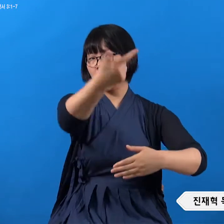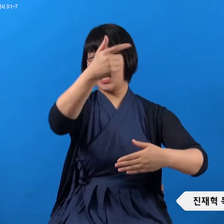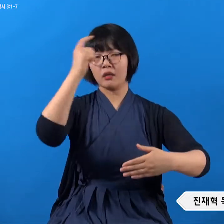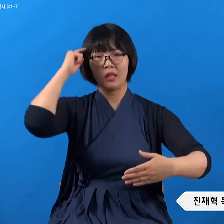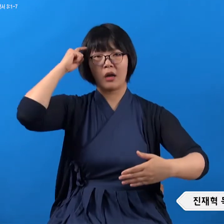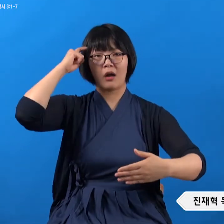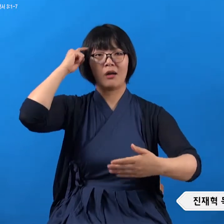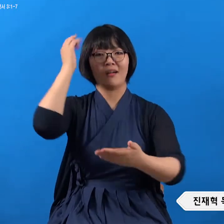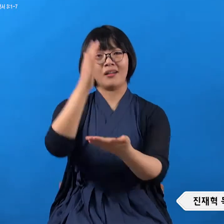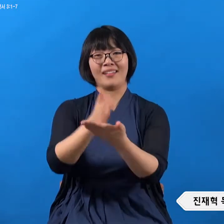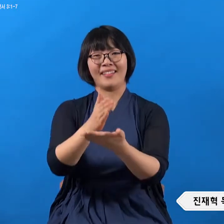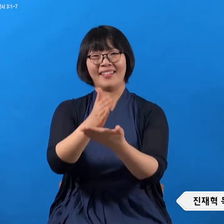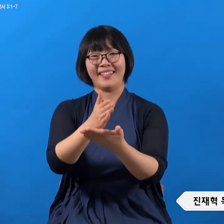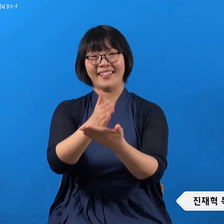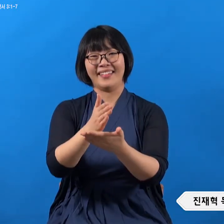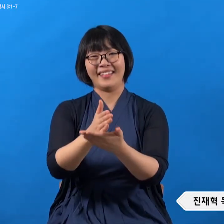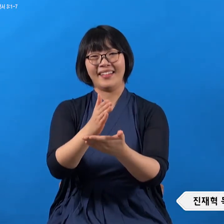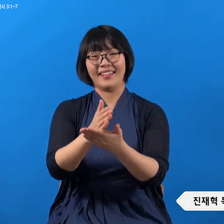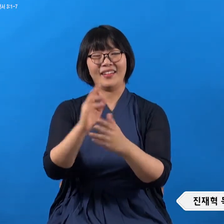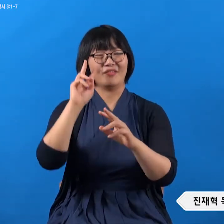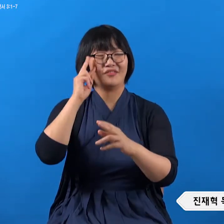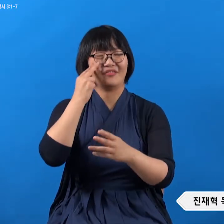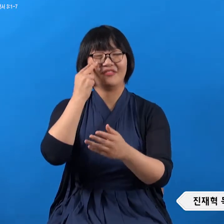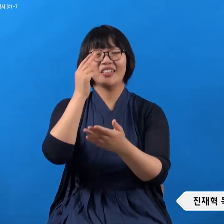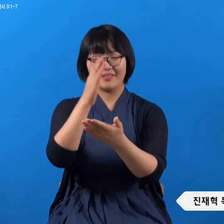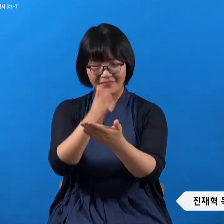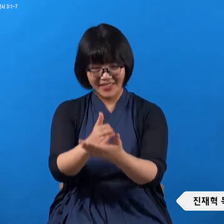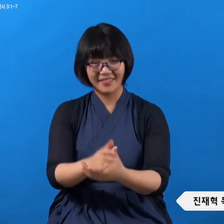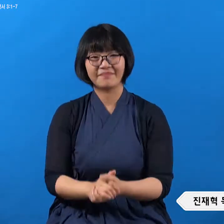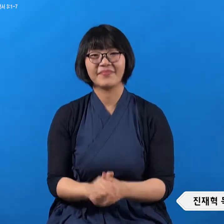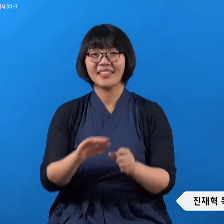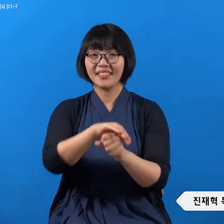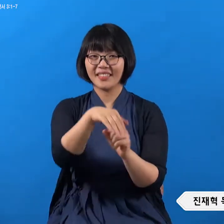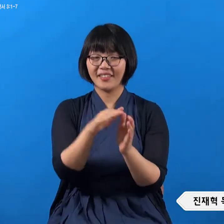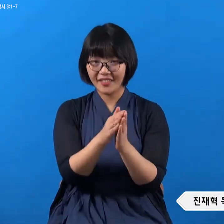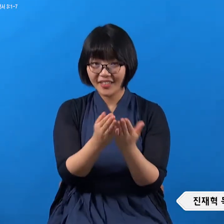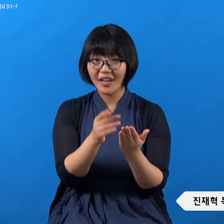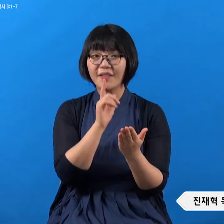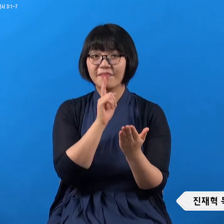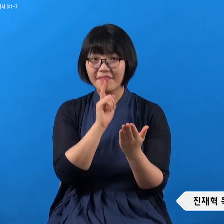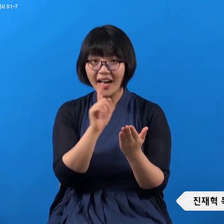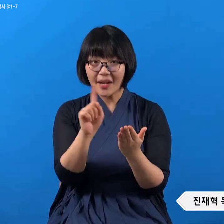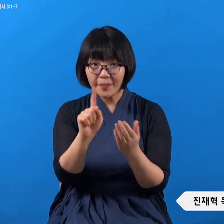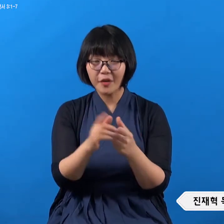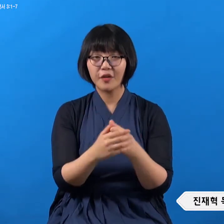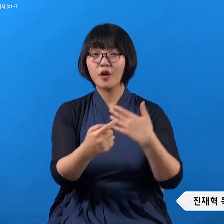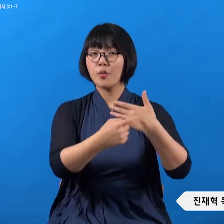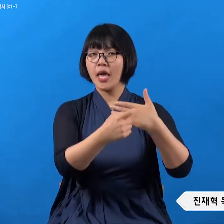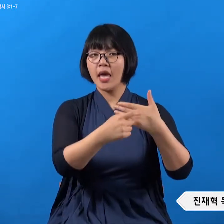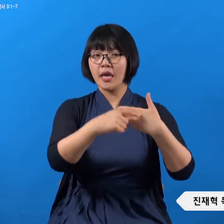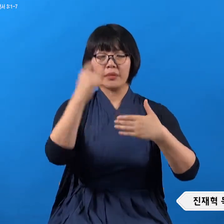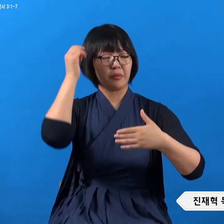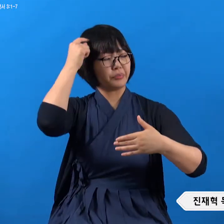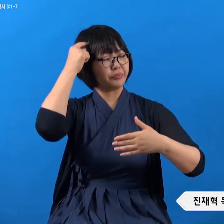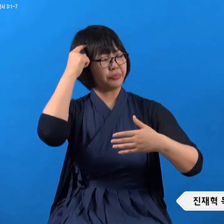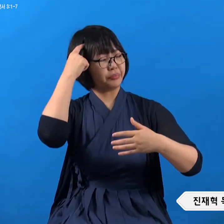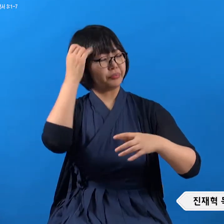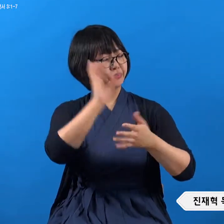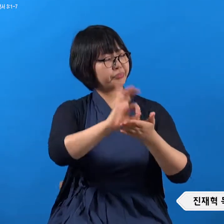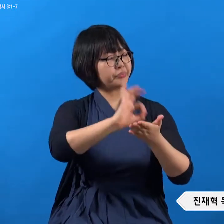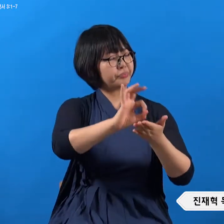전혀 아무것도 하지 않는 분들이 혹시 계실까봐 성경은 외모에 신경 쓰지